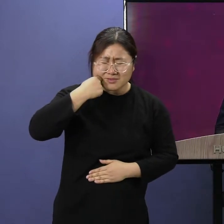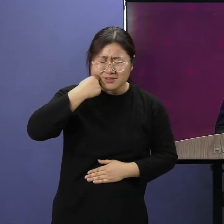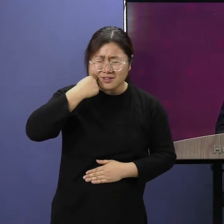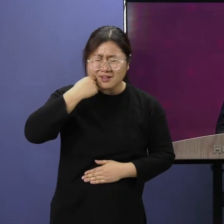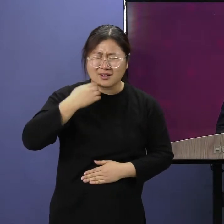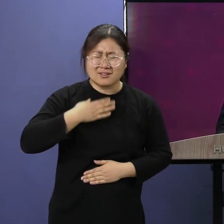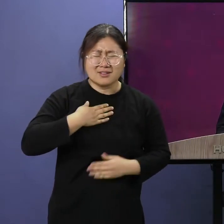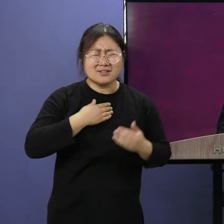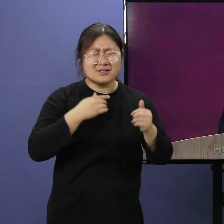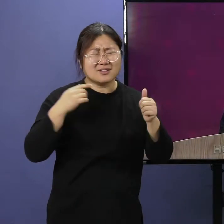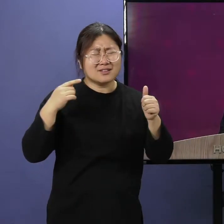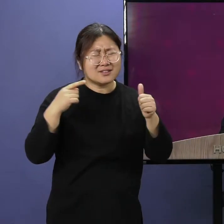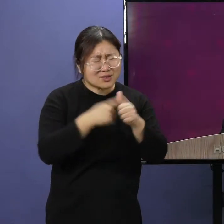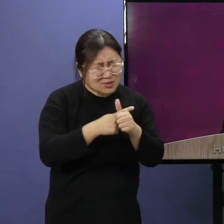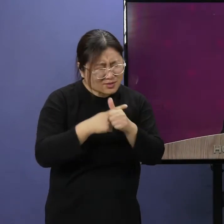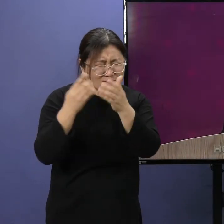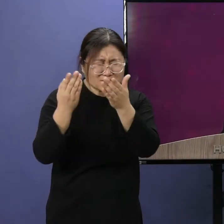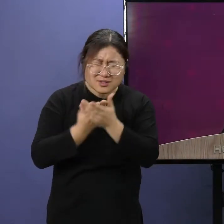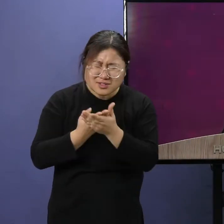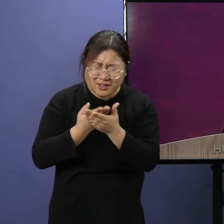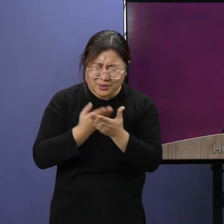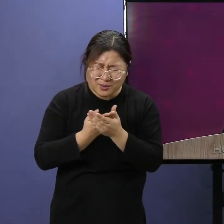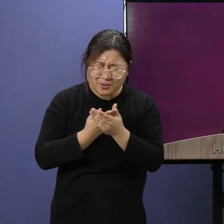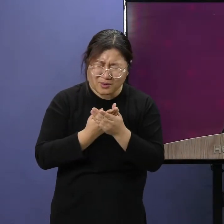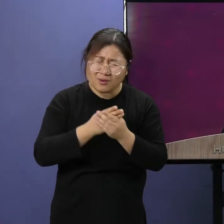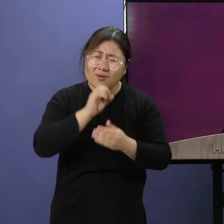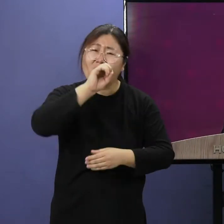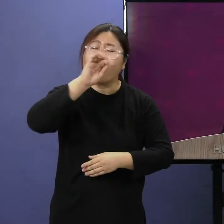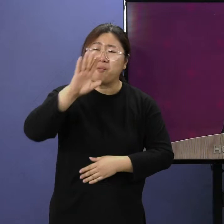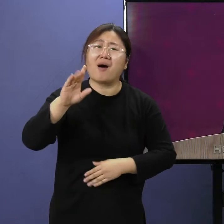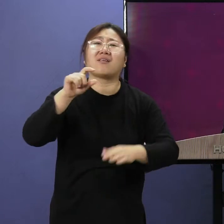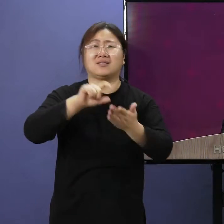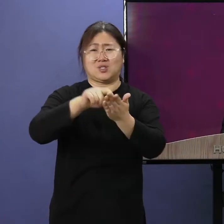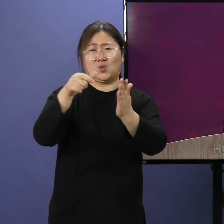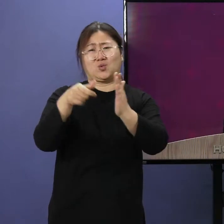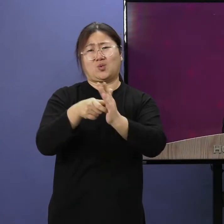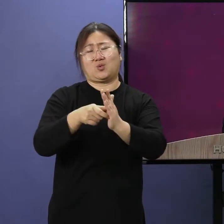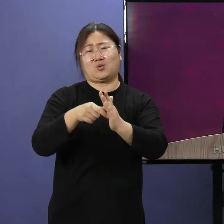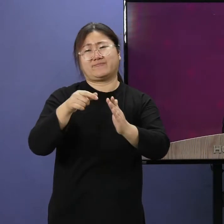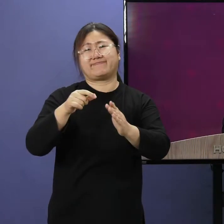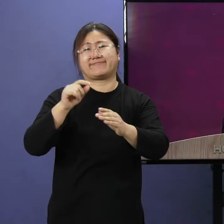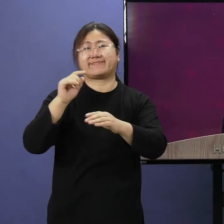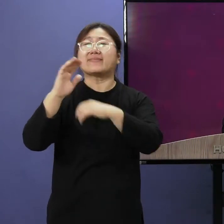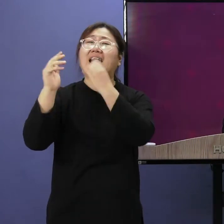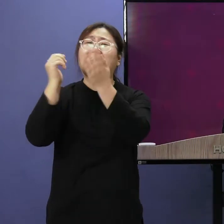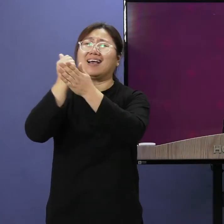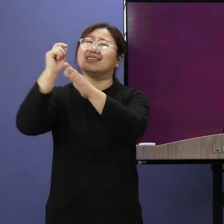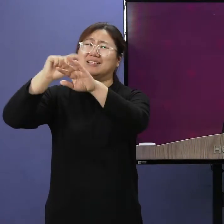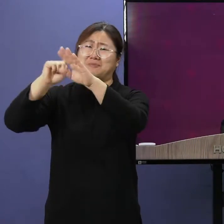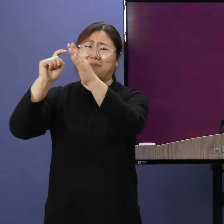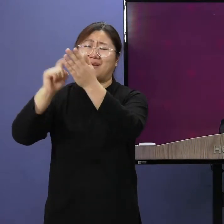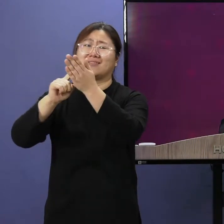죽여주세요 라는 말이 튀어나올 정도로 마음이 아팠습니다.